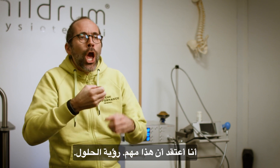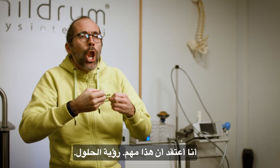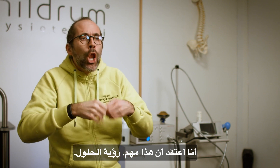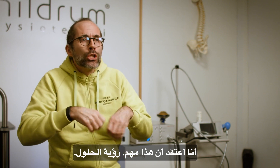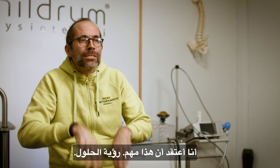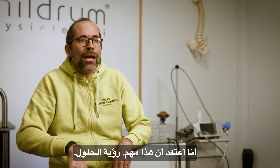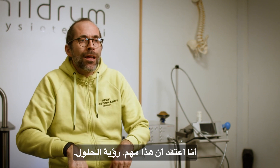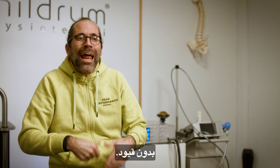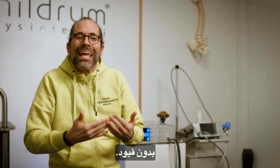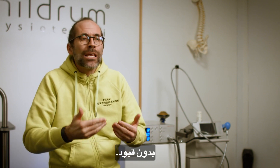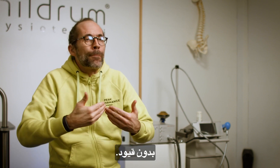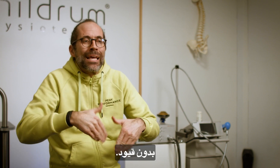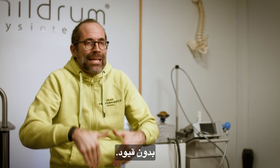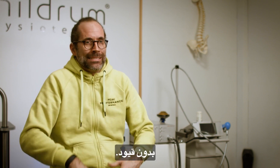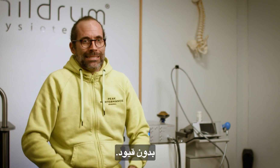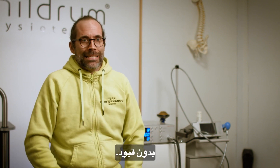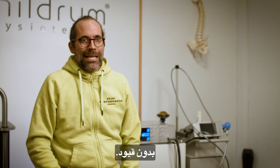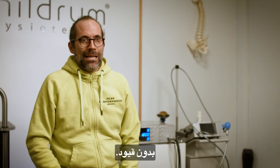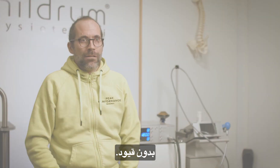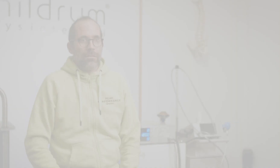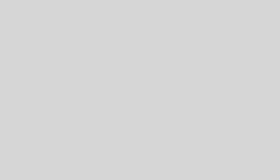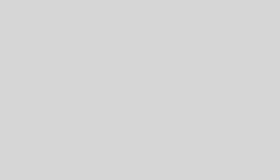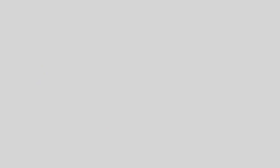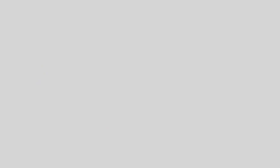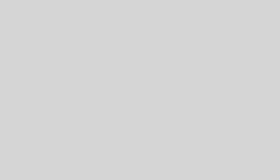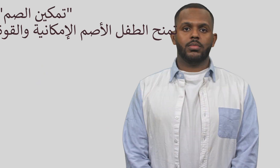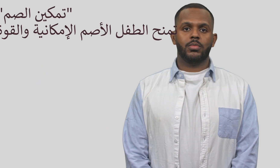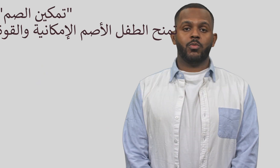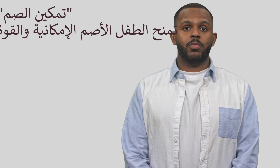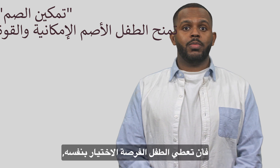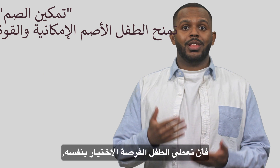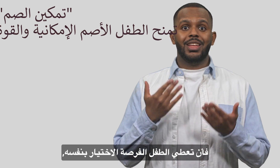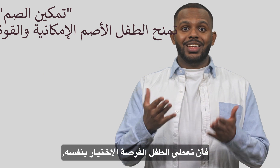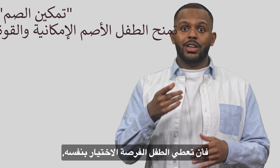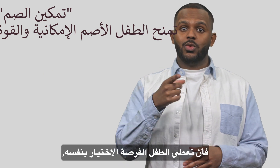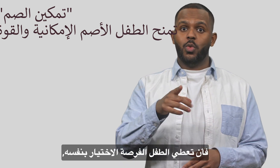أنا أعتقد أن هذا مهم، رؤية الحلول بدون قيود.